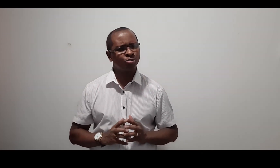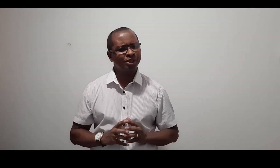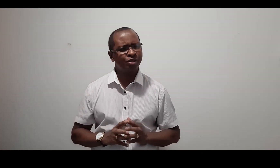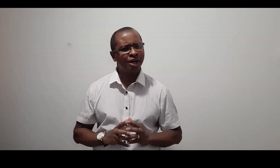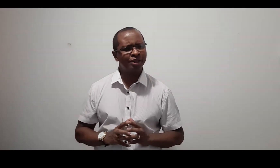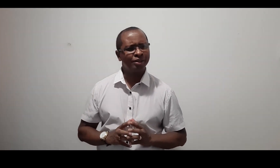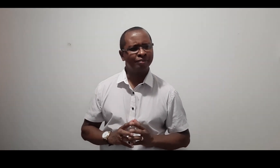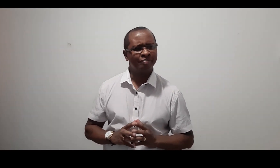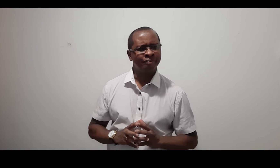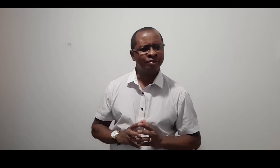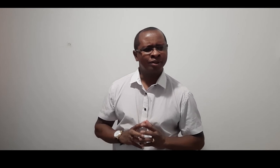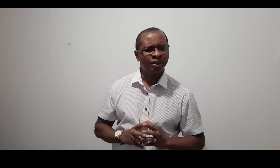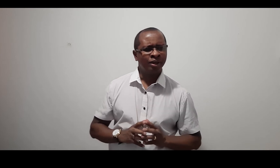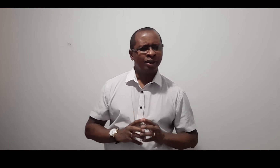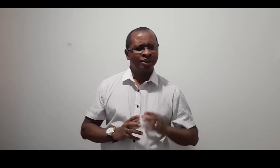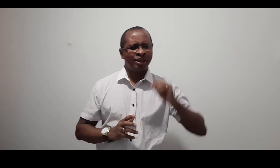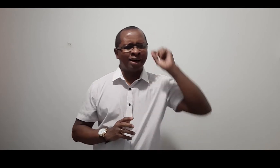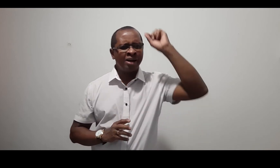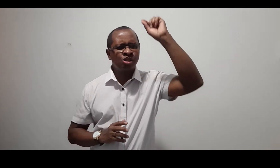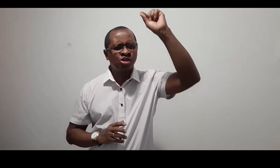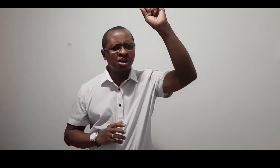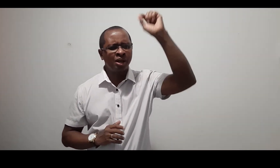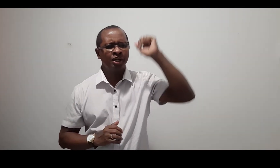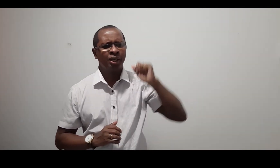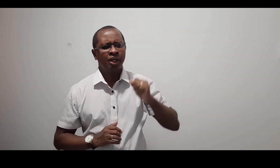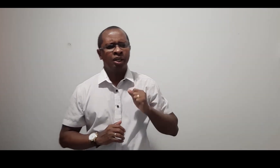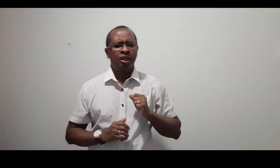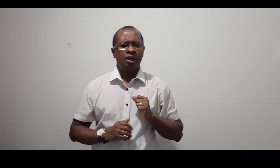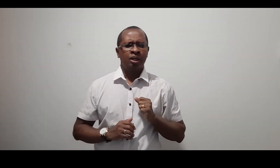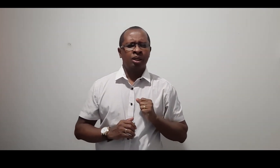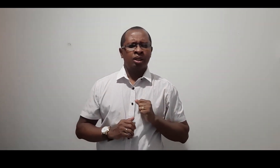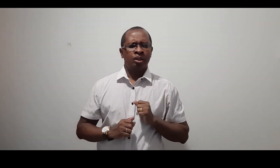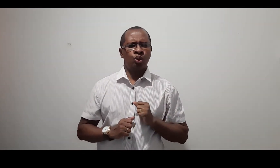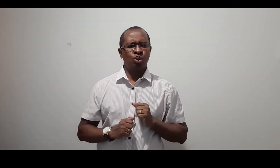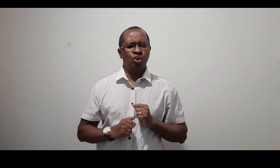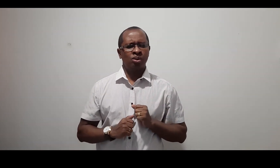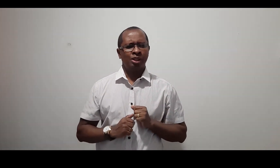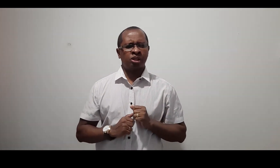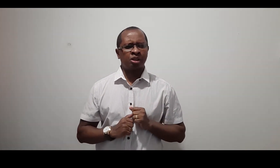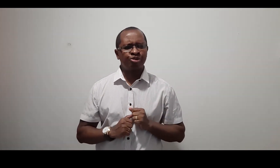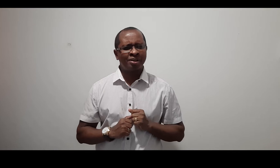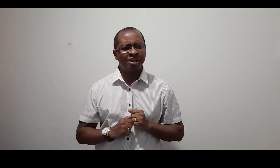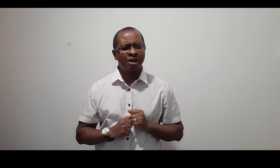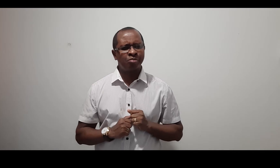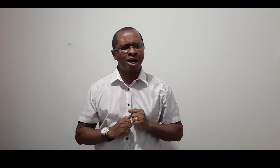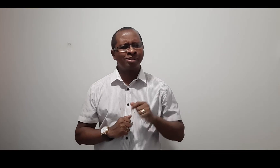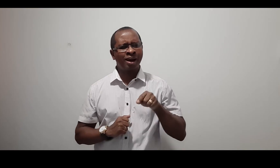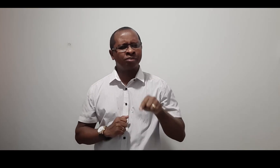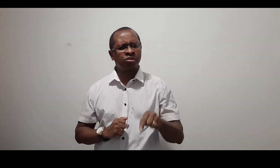Sarobidy zany ny lanitra no seza fiandrianan'andriamanitra ary ny